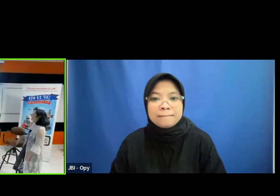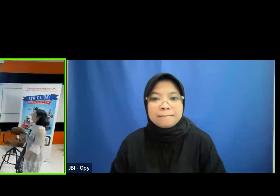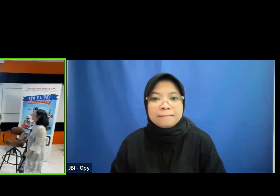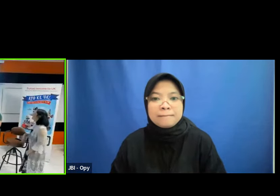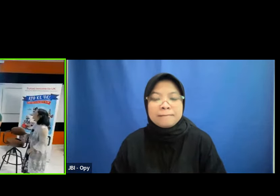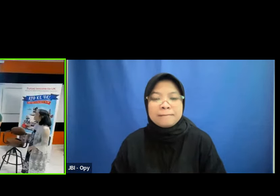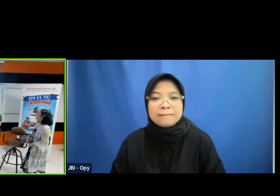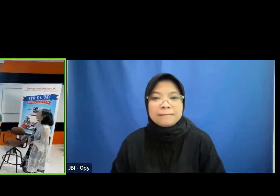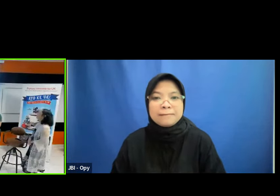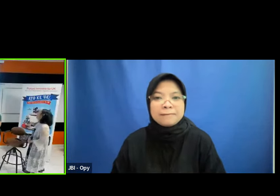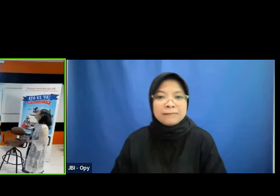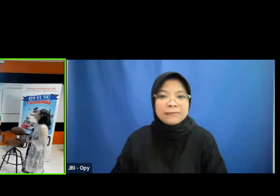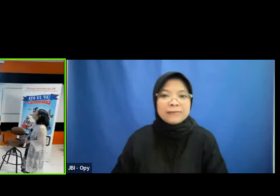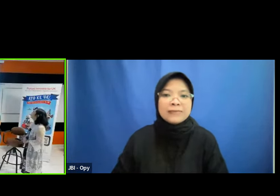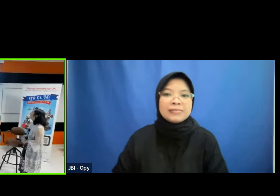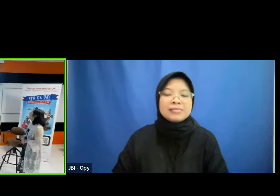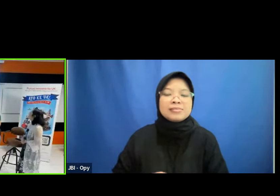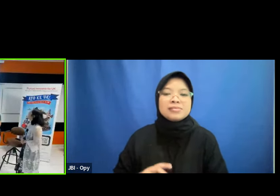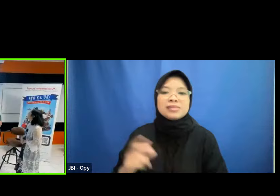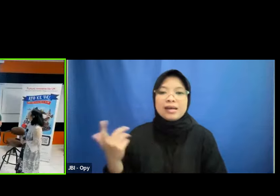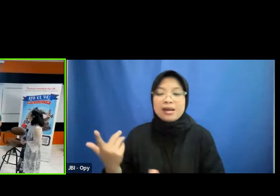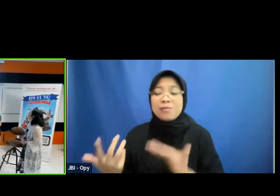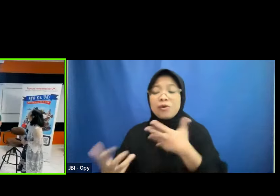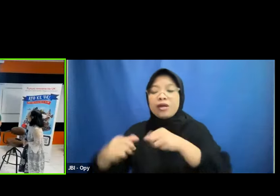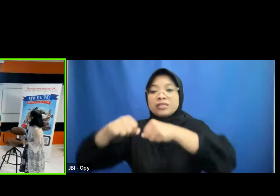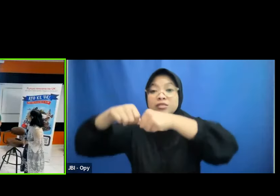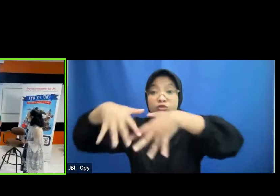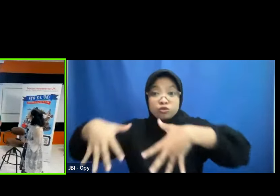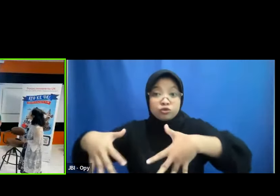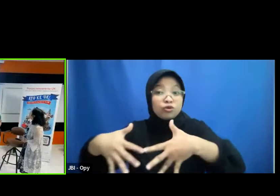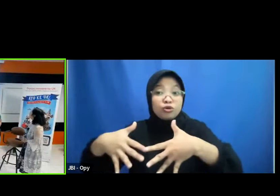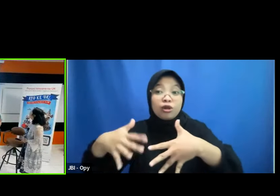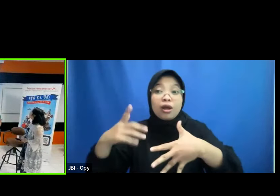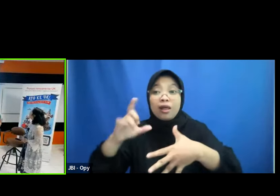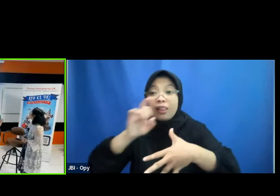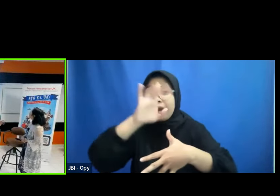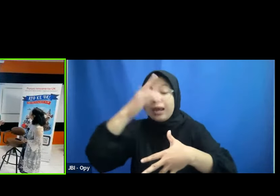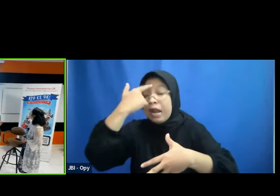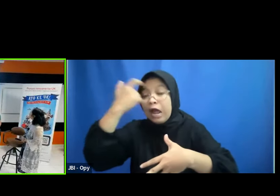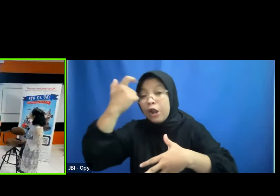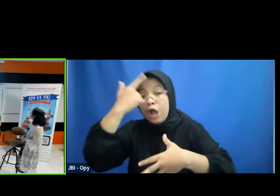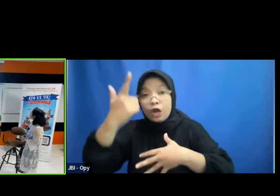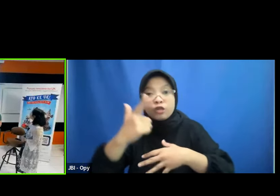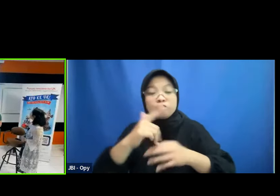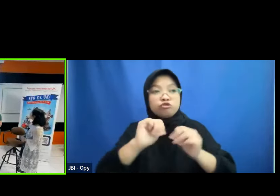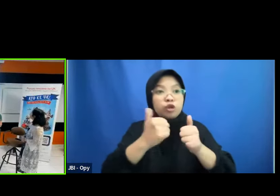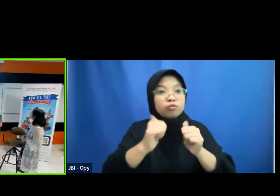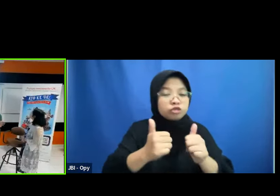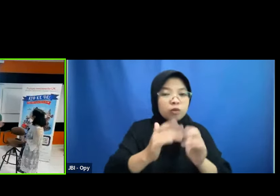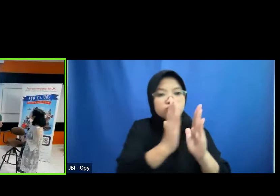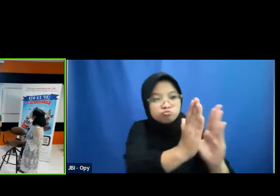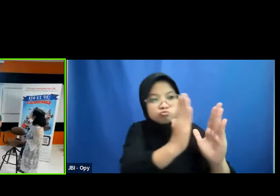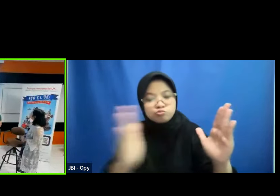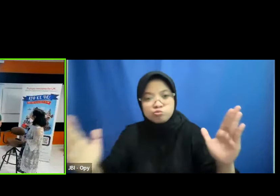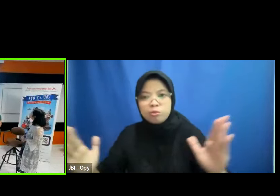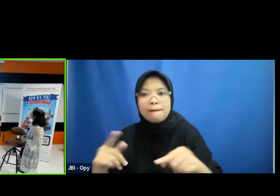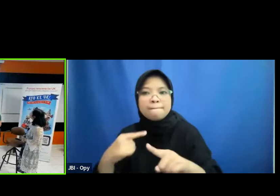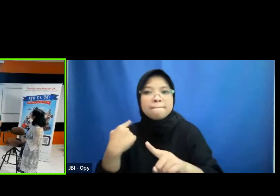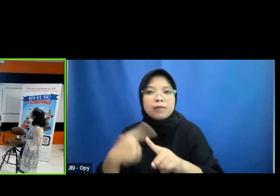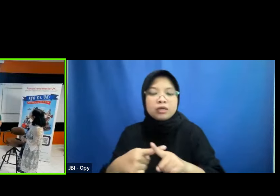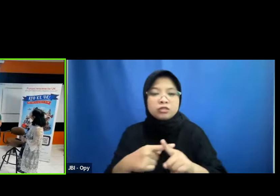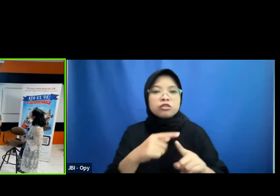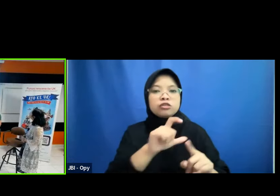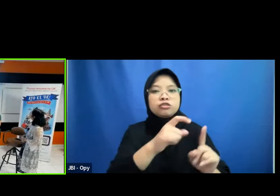gimanapun jadi Walaupun mungkin strukturnya enggak secanggih teman-teman yang lain yang mungkin prepare jauh-jauh atau mungkin keening body gitu kan